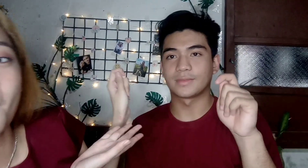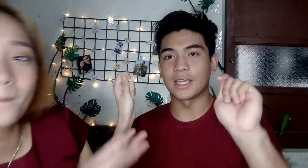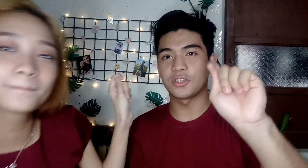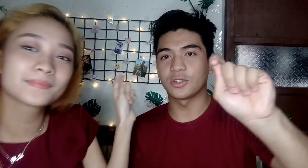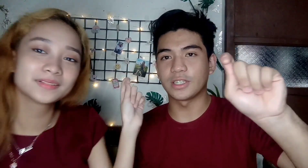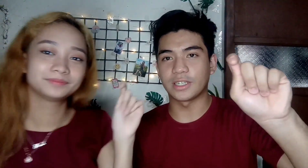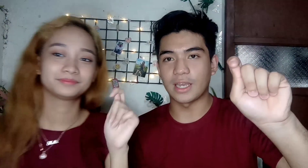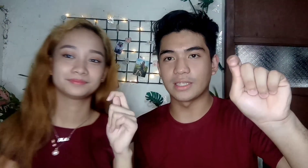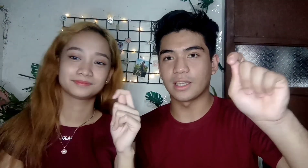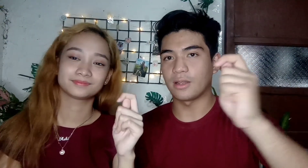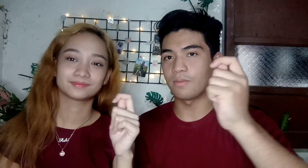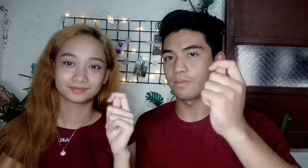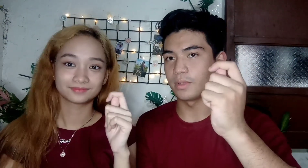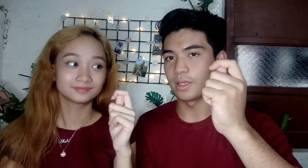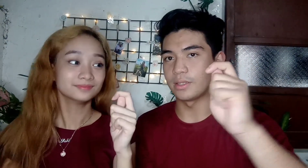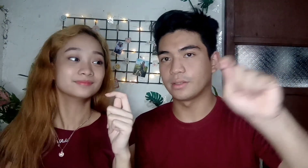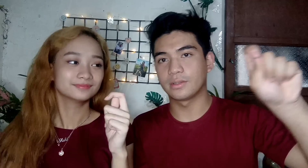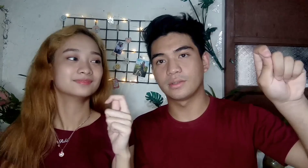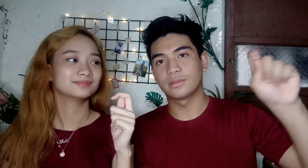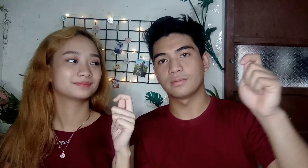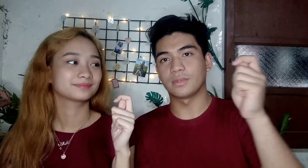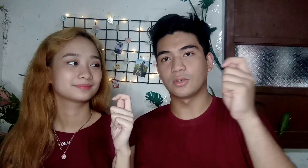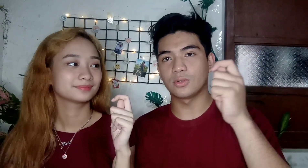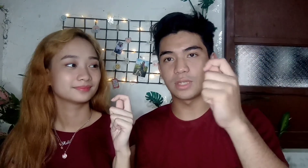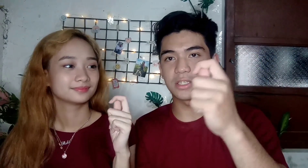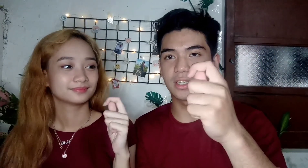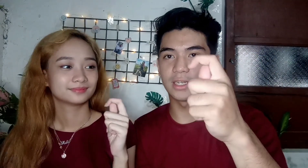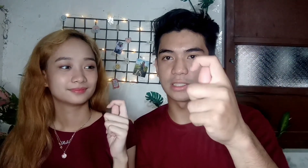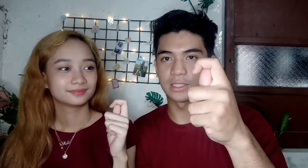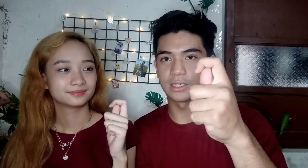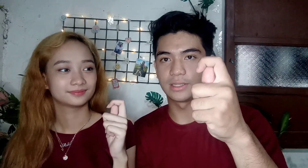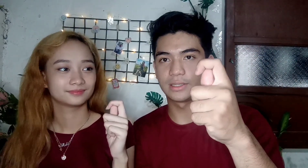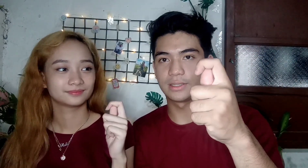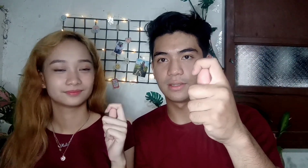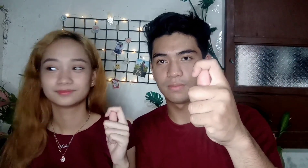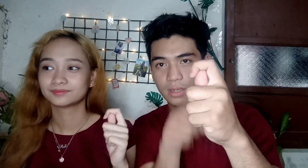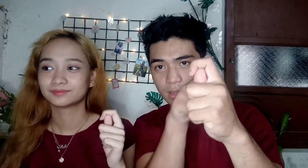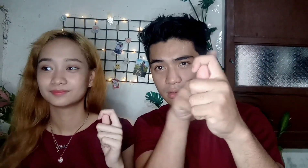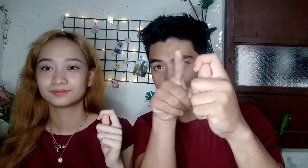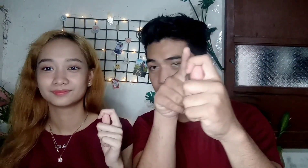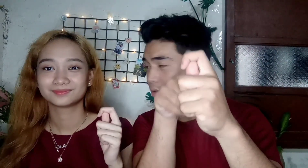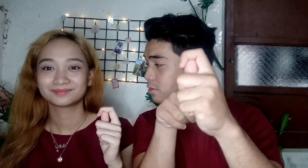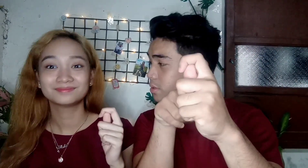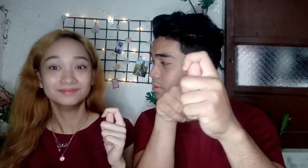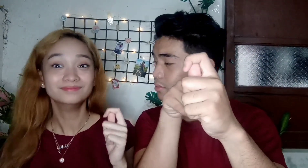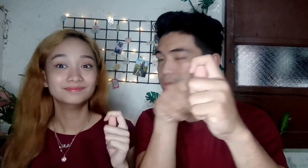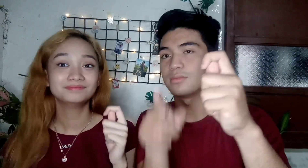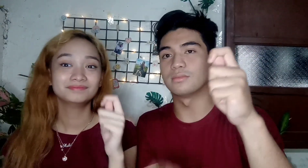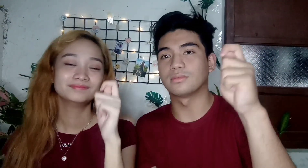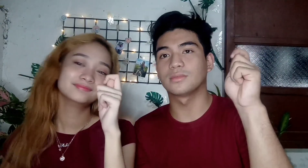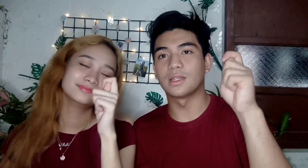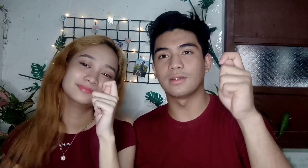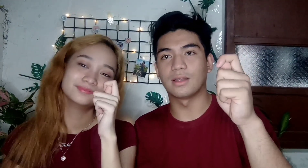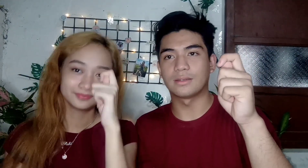Hindi, itsura niya, guys. Harap. Ayan. Pero, ganyan talaga siya, guys. Parang letter T lang. Ganun lang.